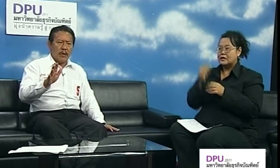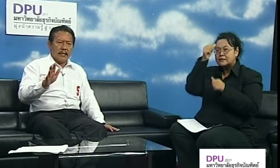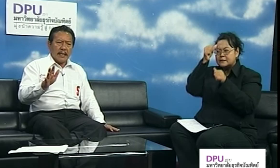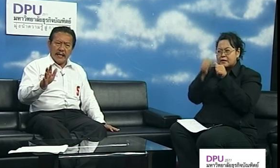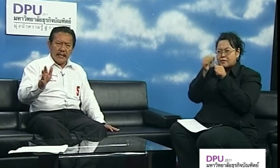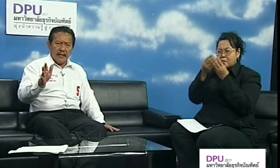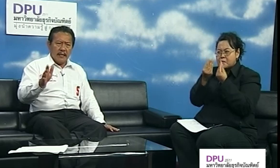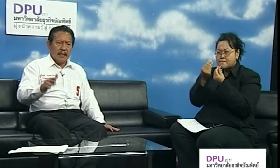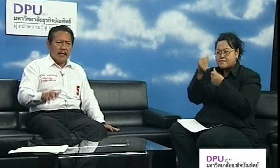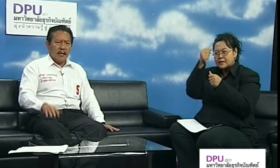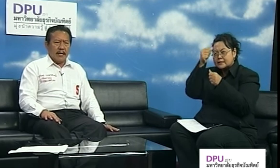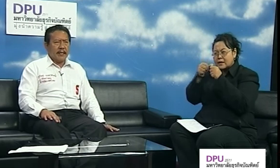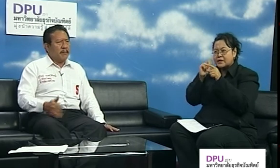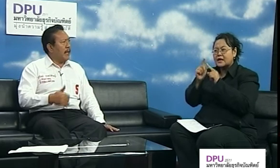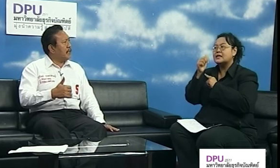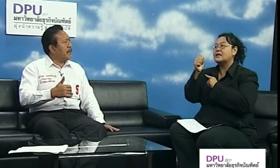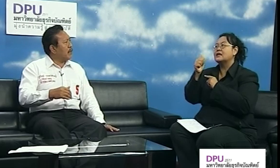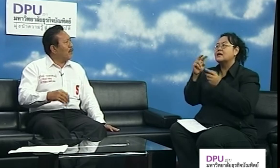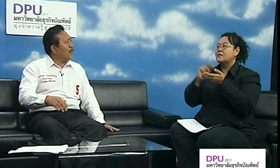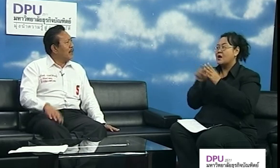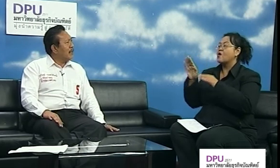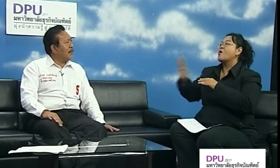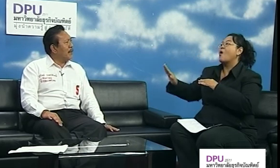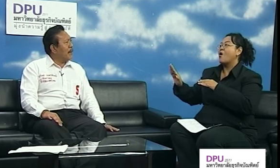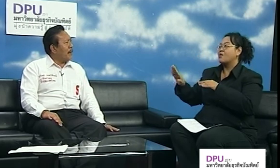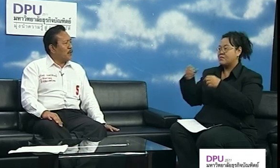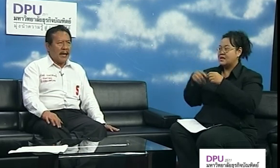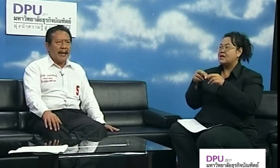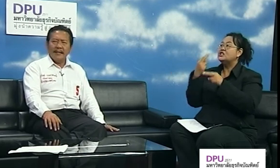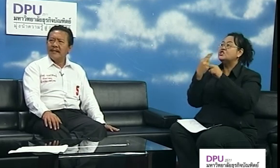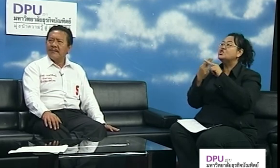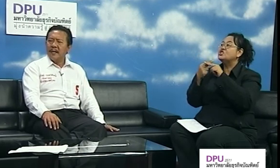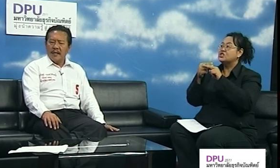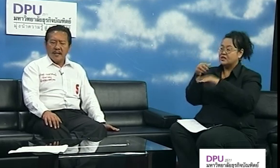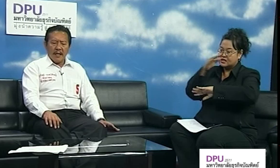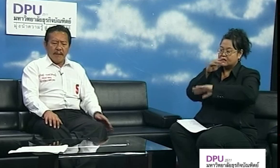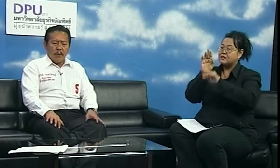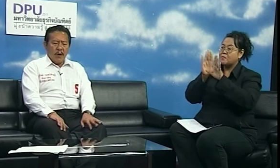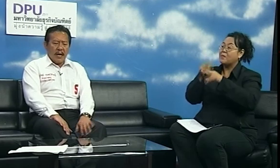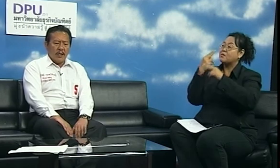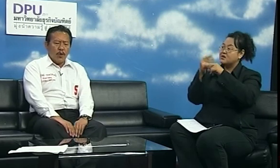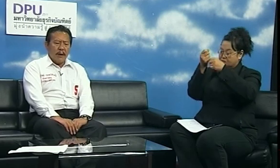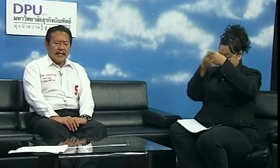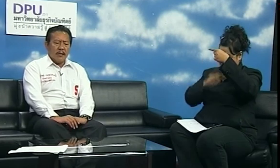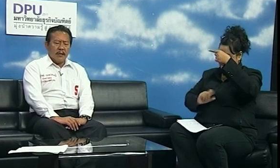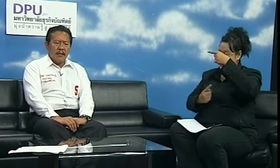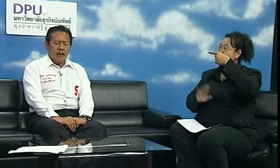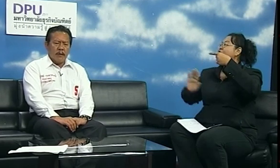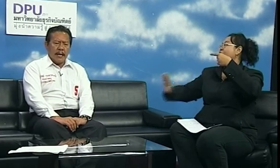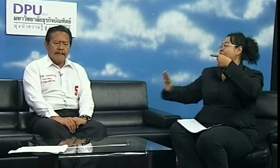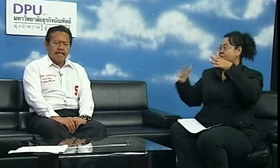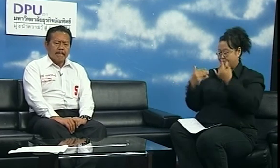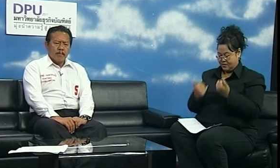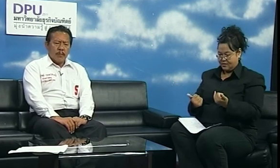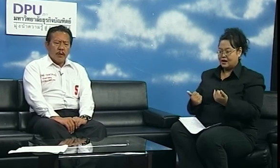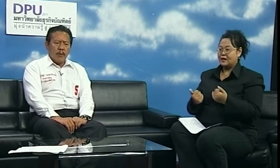ดจำตัเลขต่ๆ ได้ดีอัี้คอหมายเลขสิเบทขผม ที่เป็ลำดบสุดท้ายถ้าถามผมว่า นโยบายเกี่ยวกัเรื่องของ